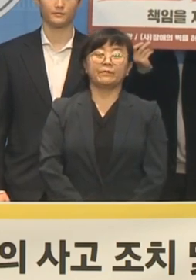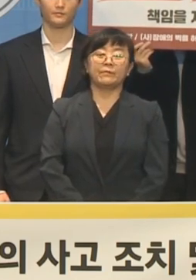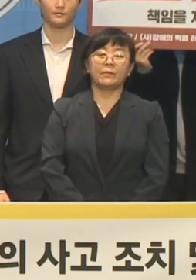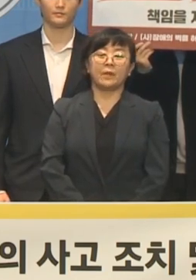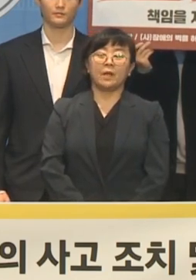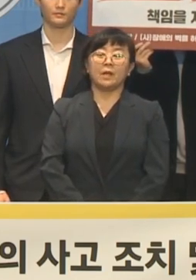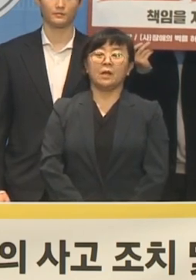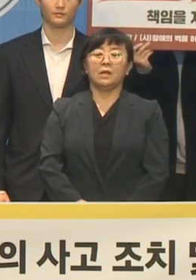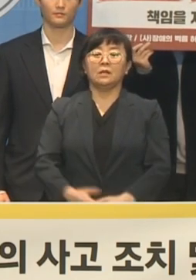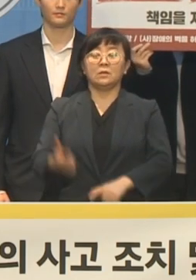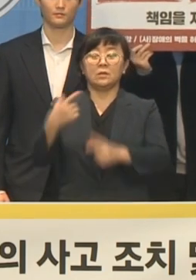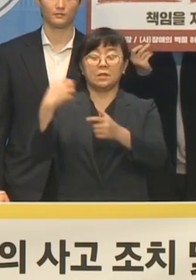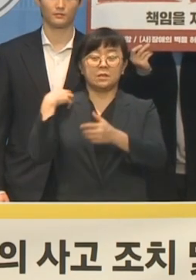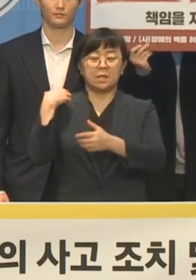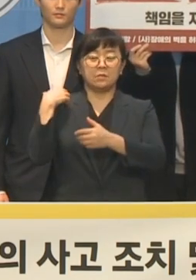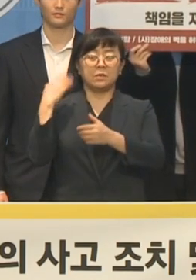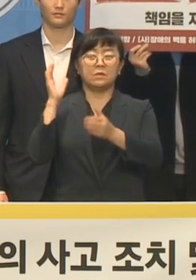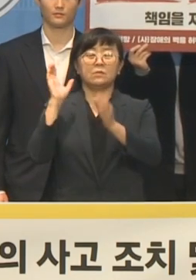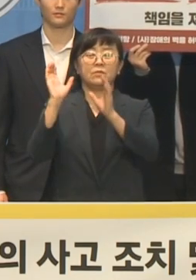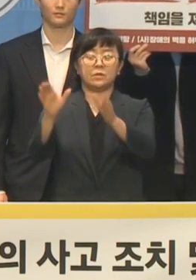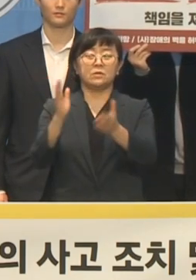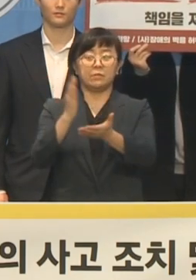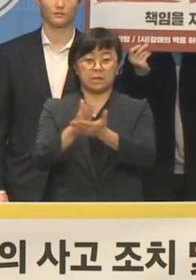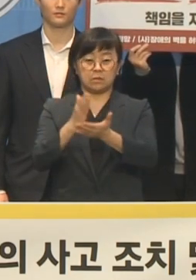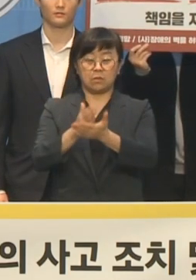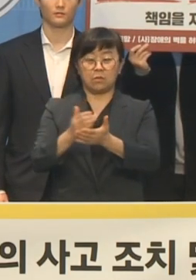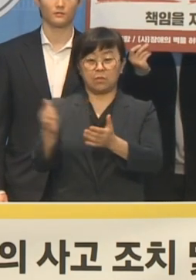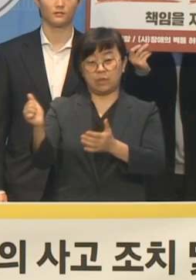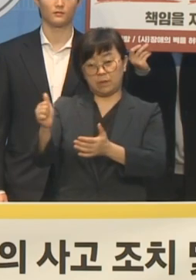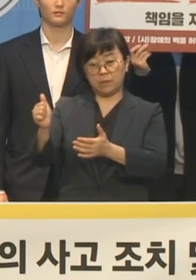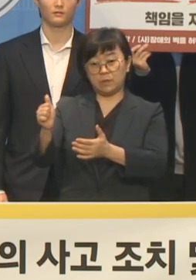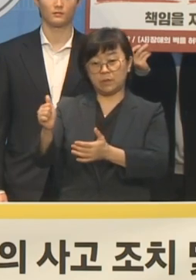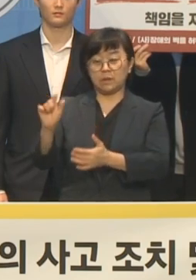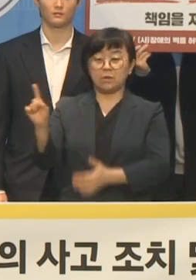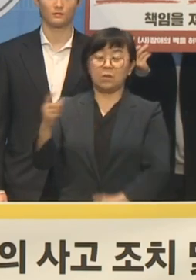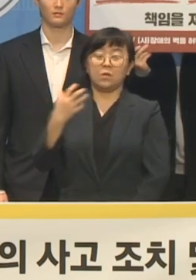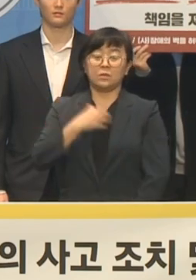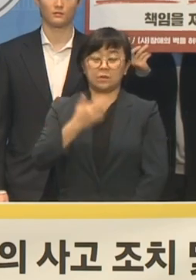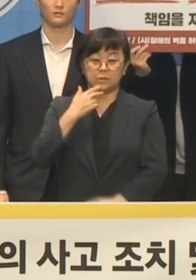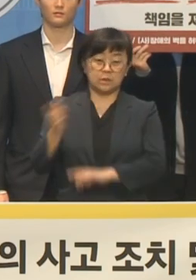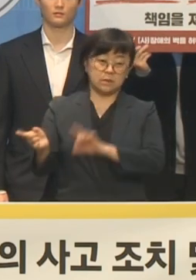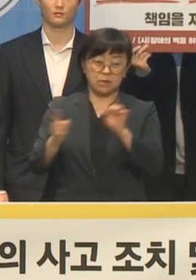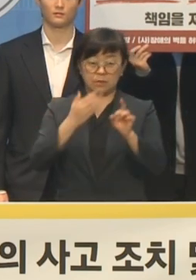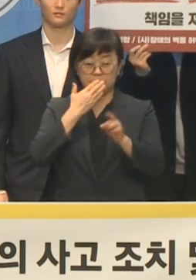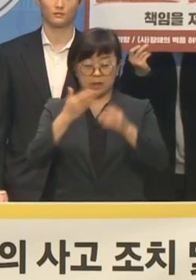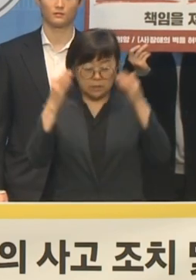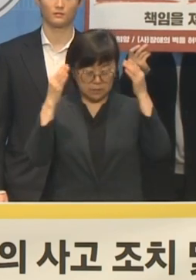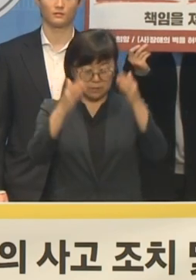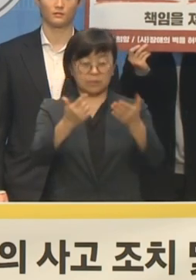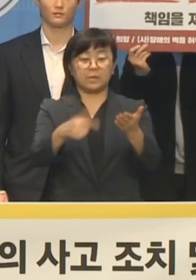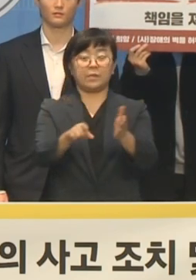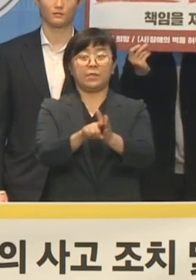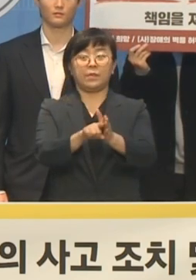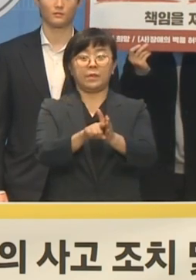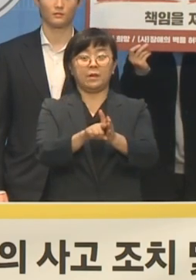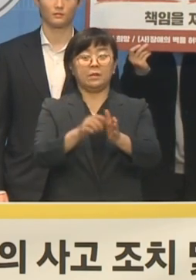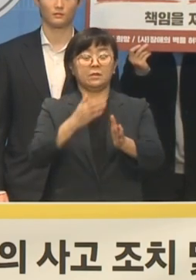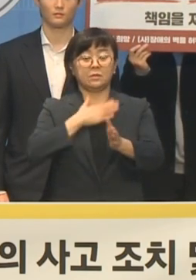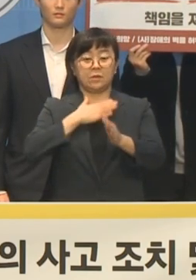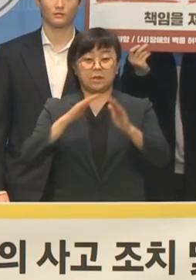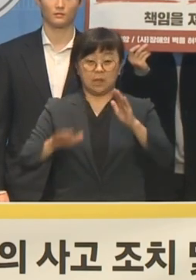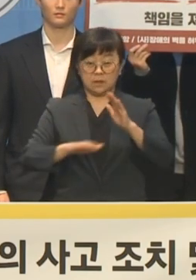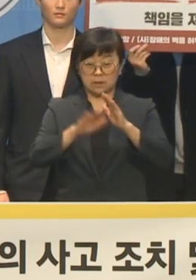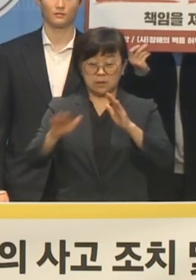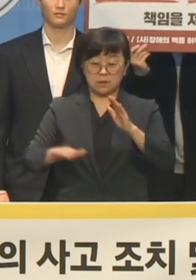제발 더 이상 책임을 미루지 마시고 남편이 아무 걱정 없이 재활에만 정말 힘쓸 수 있도록 저희